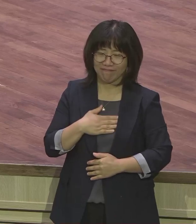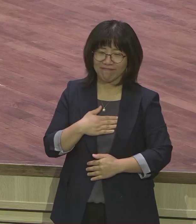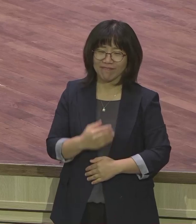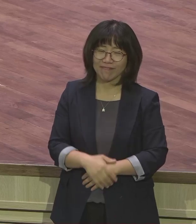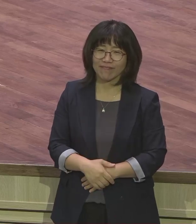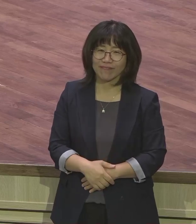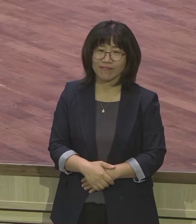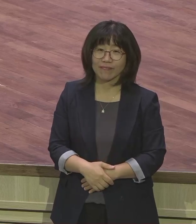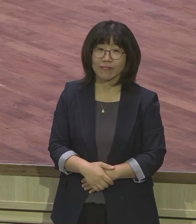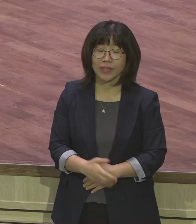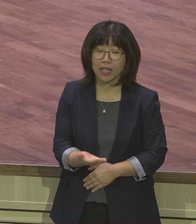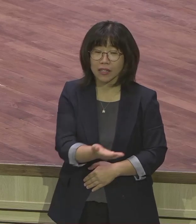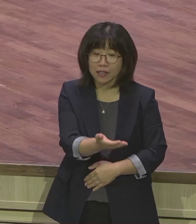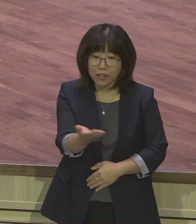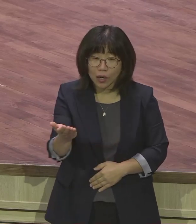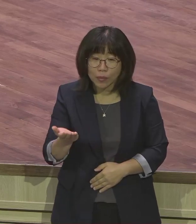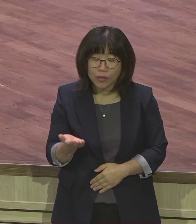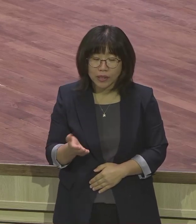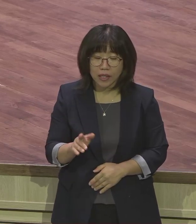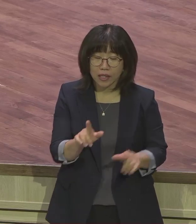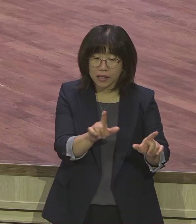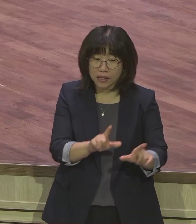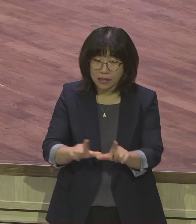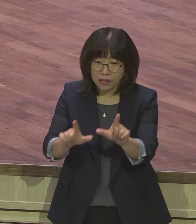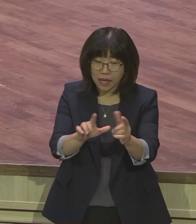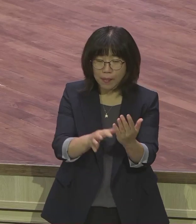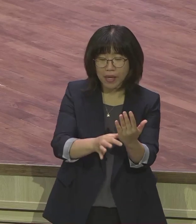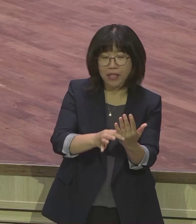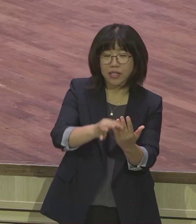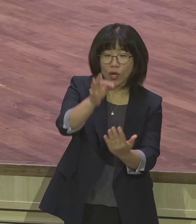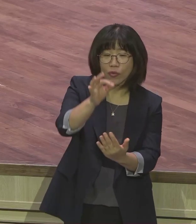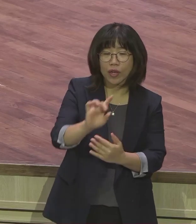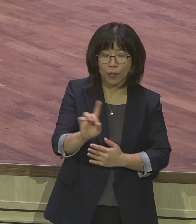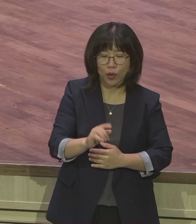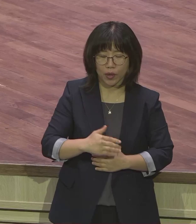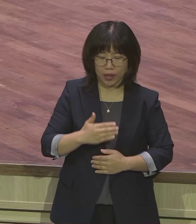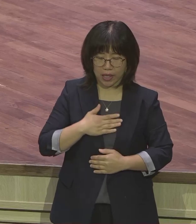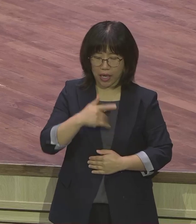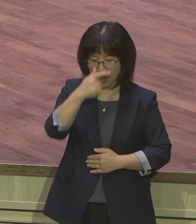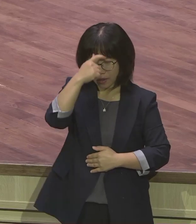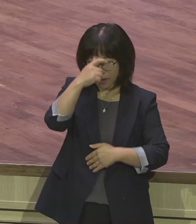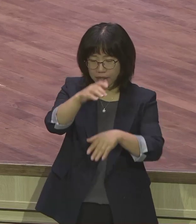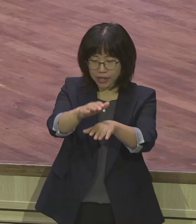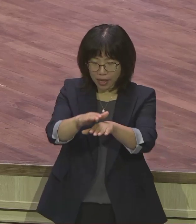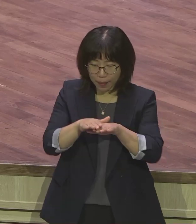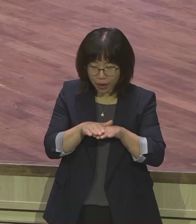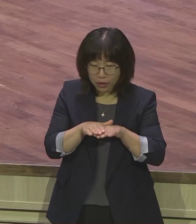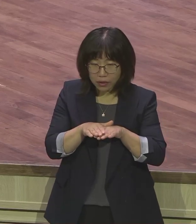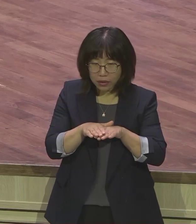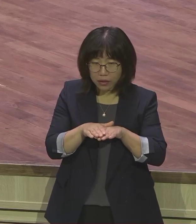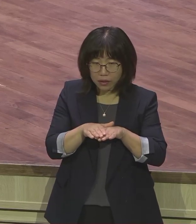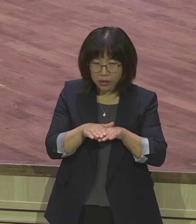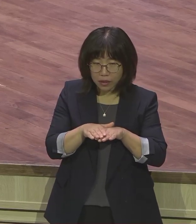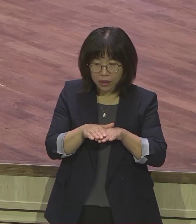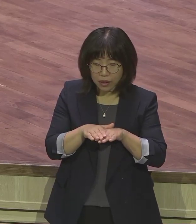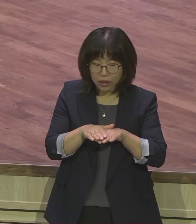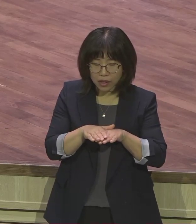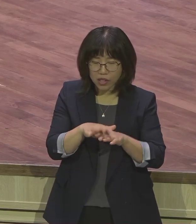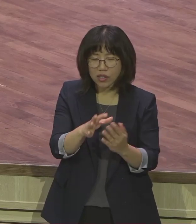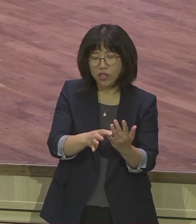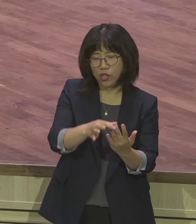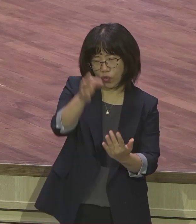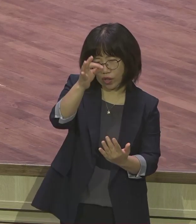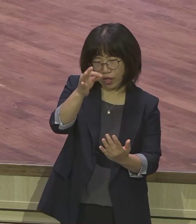어떻게 어떻게 하는 것이 내가 예배드리고 하나님 예배드리는 게 좋은가 요셉 보세요